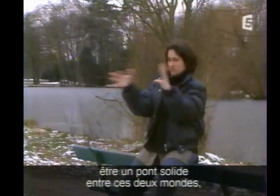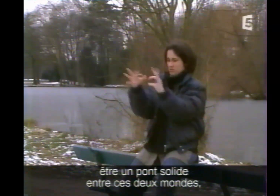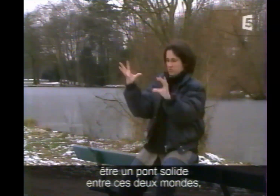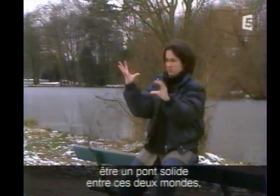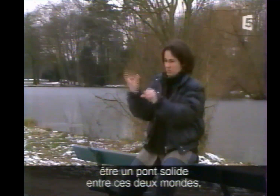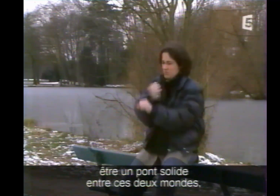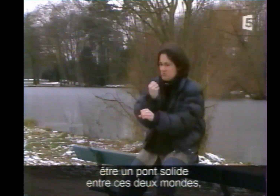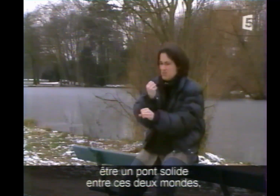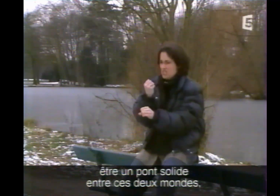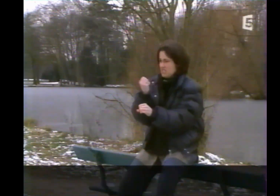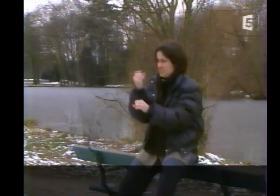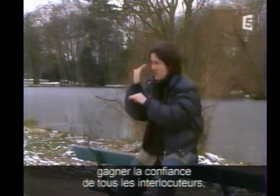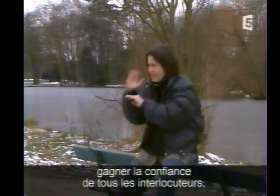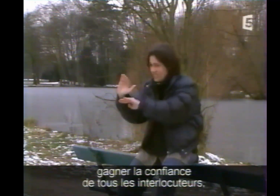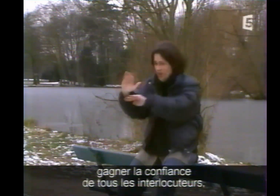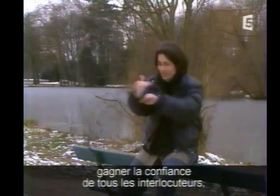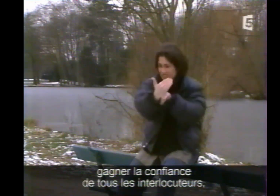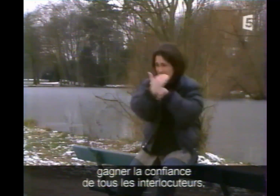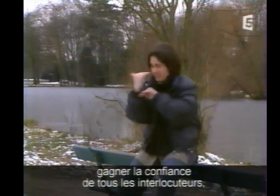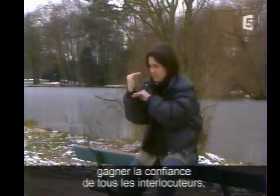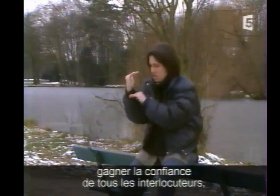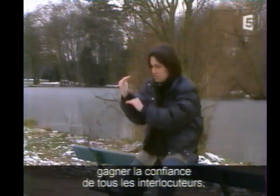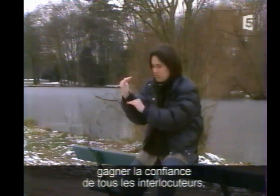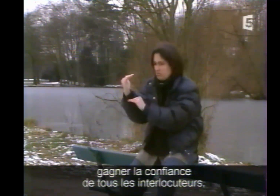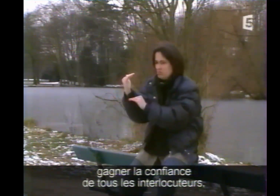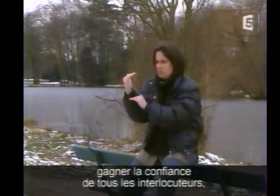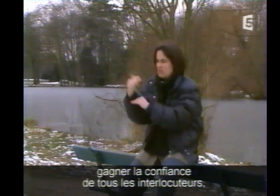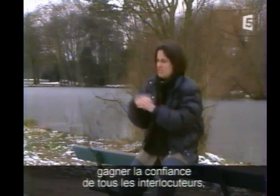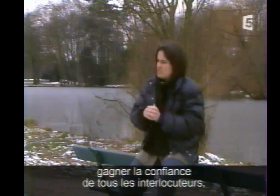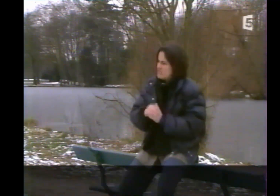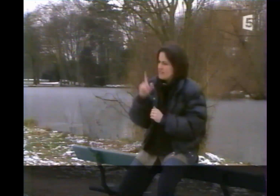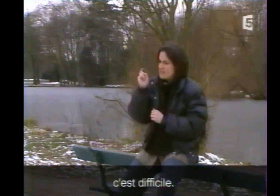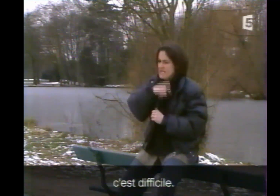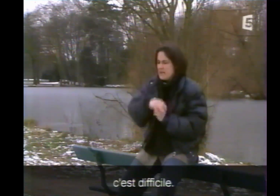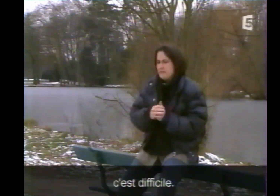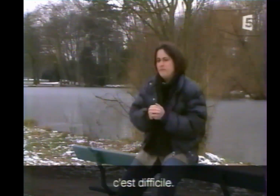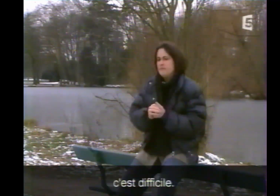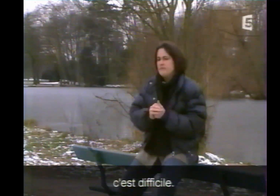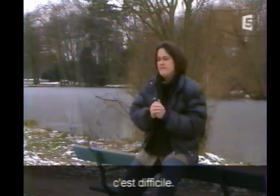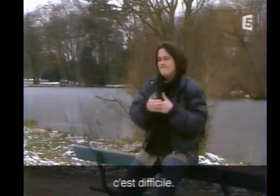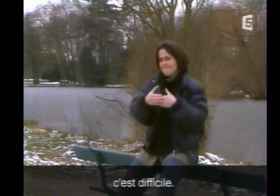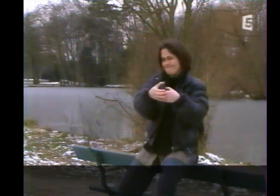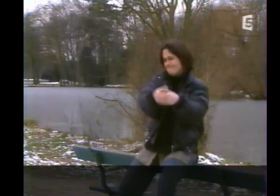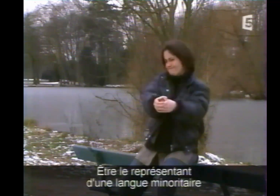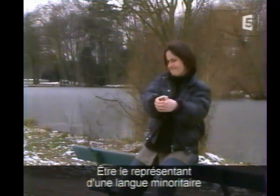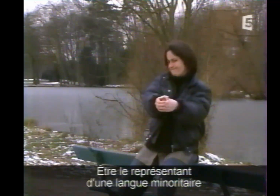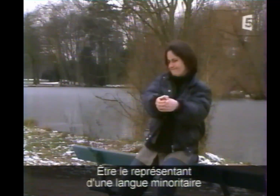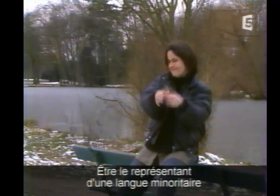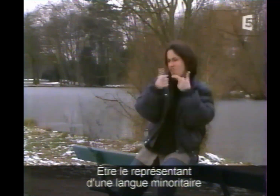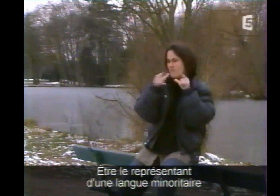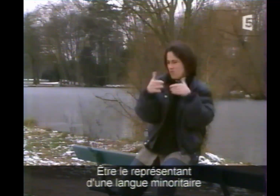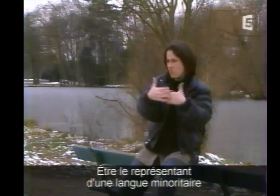ces deux mondes, gagner la confiance de tous les interlocuteurs, c'est difficile. Être le représentant d'une